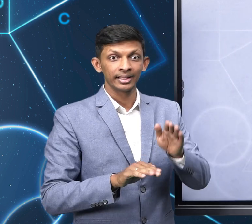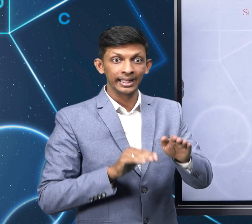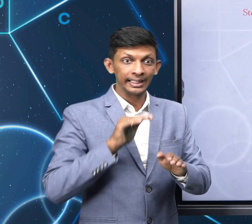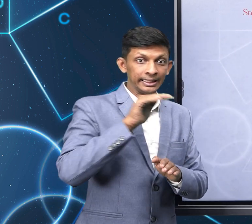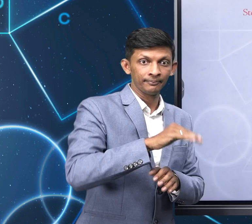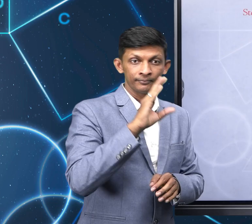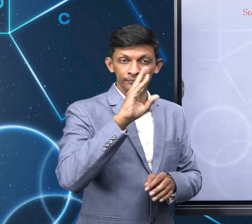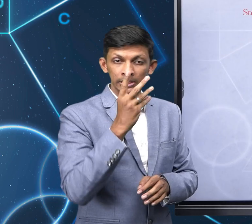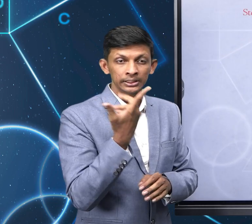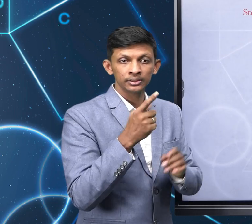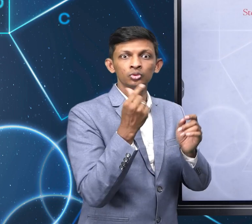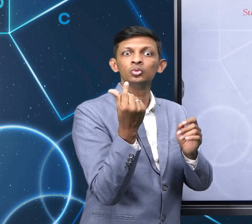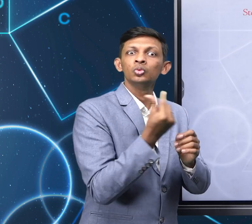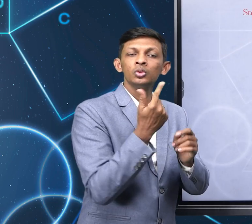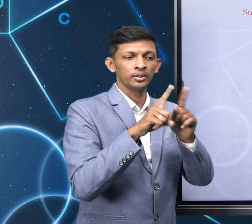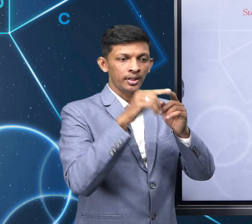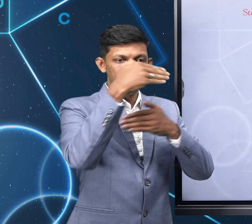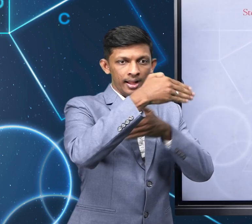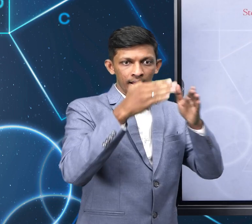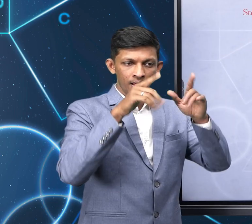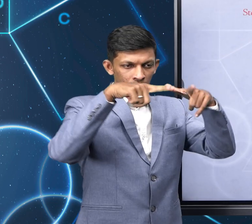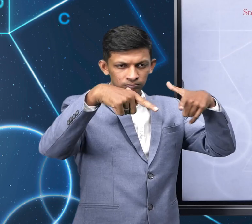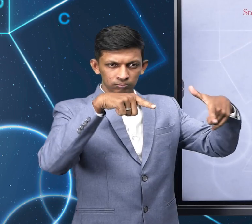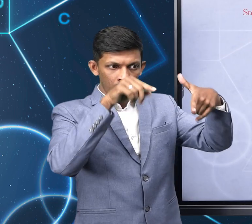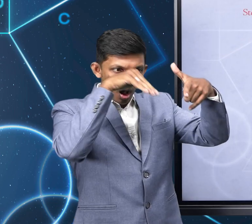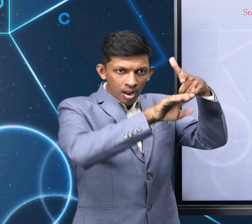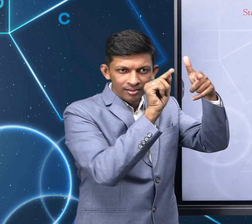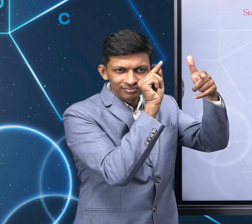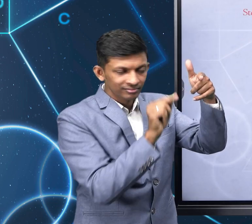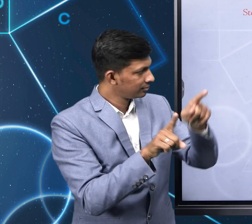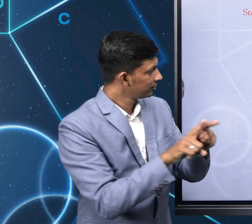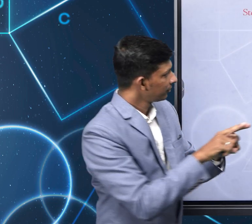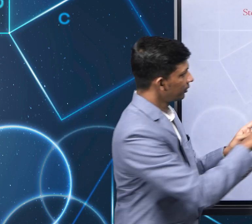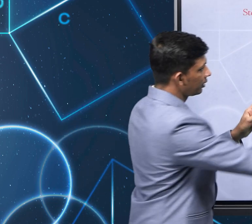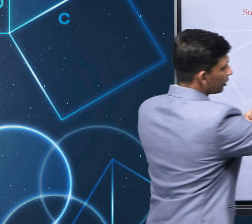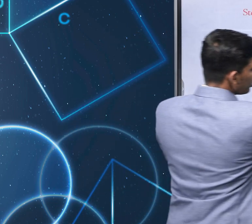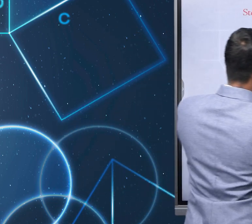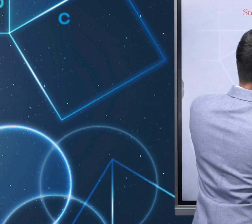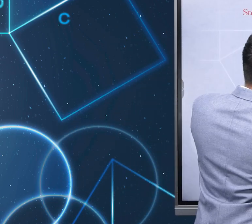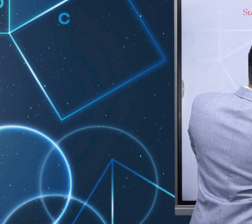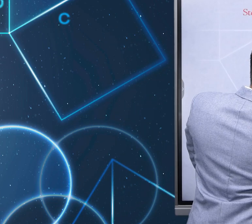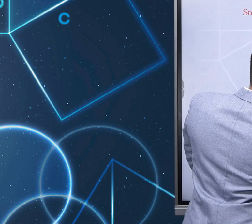चरण 4, लपलेल्या कडांसाठी बिंदुरेषा वापरून पुन्हा रेखाटणे